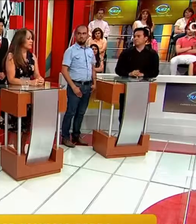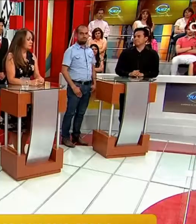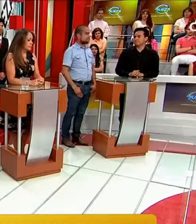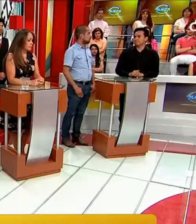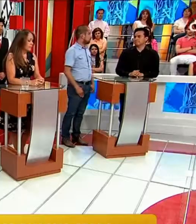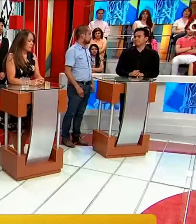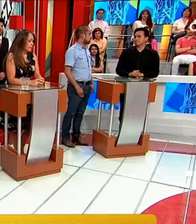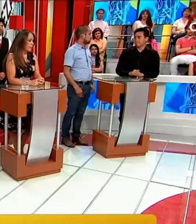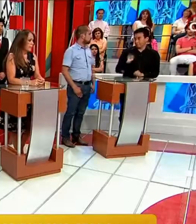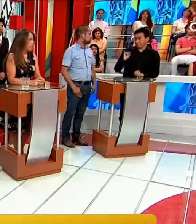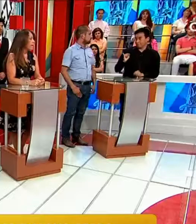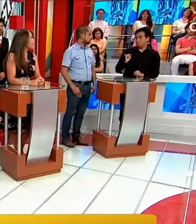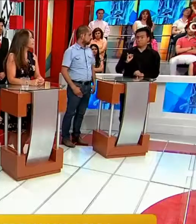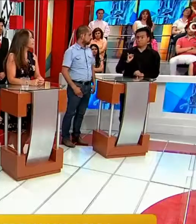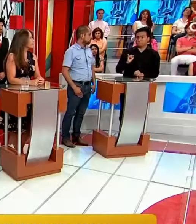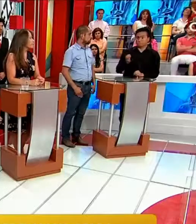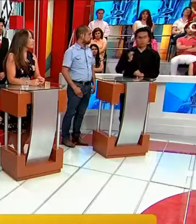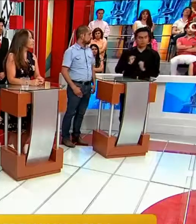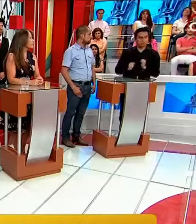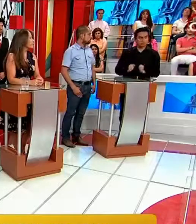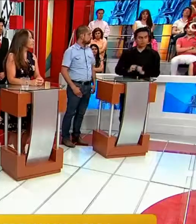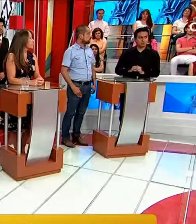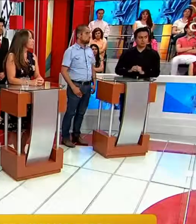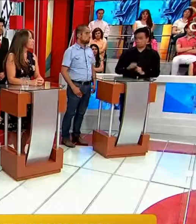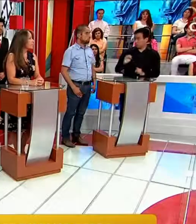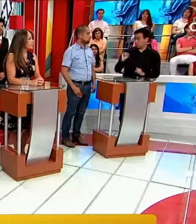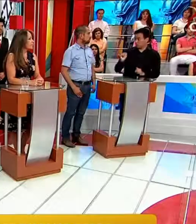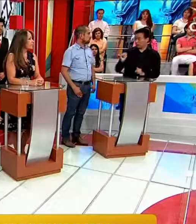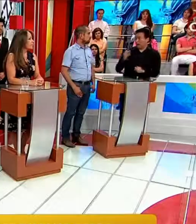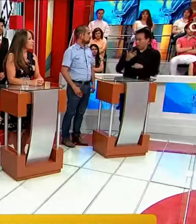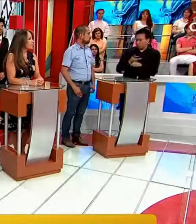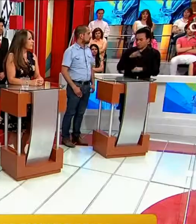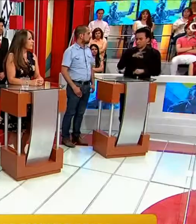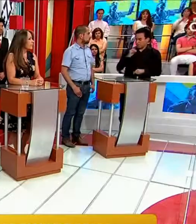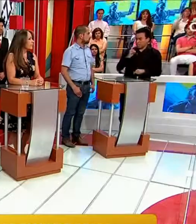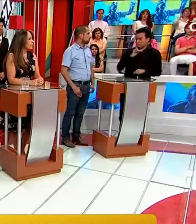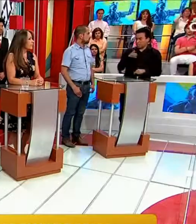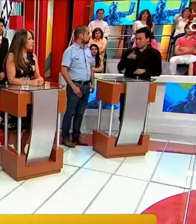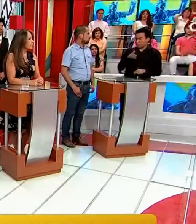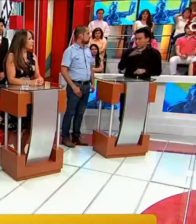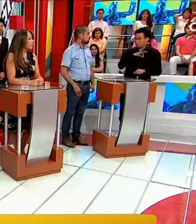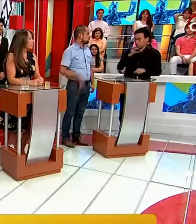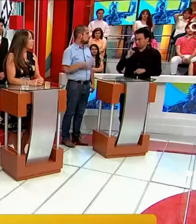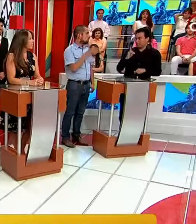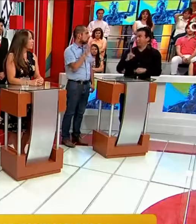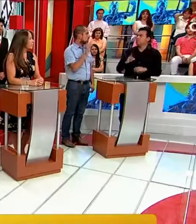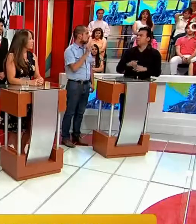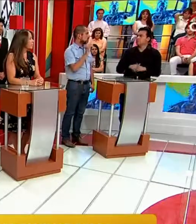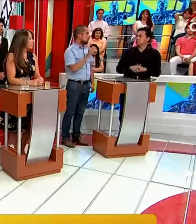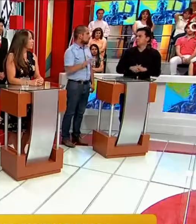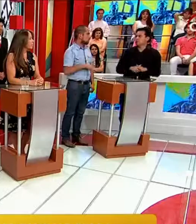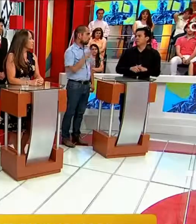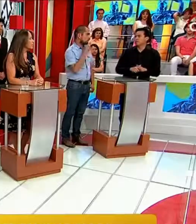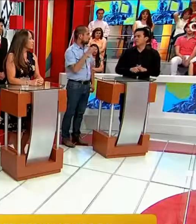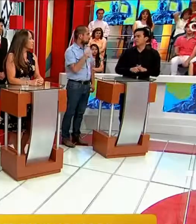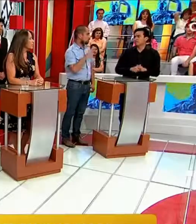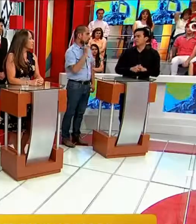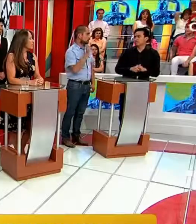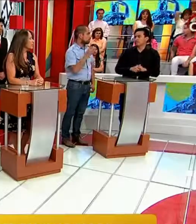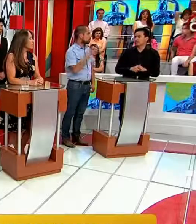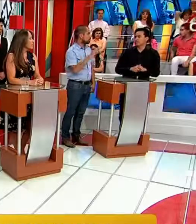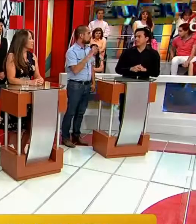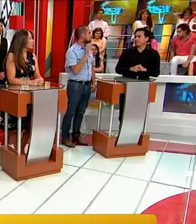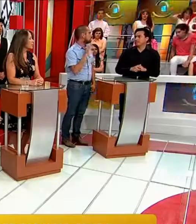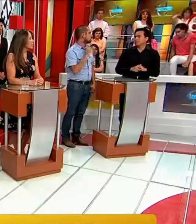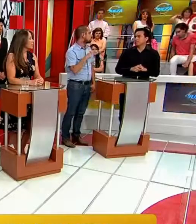¿Sí? Sí, lo puede hacer. ¿Sí hay una pensión de invalidez? ¿Es esa la que quiere cobrar directamente? No pensión de invalidez, es